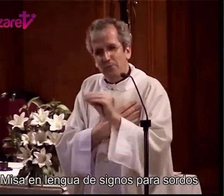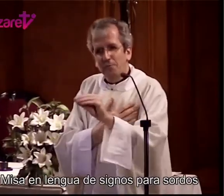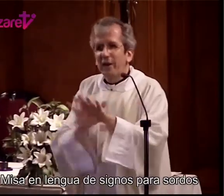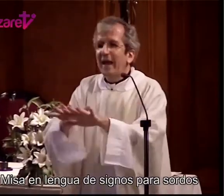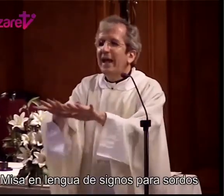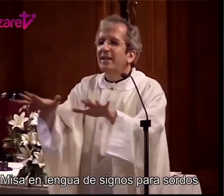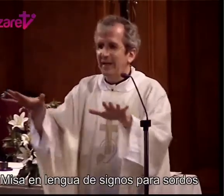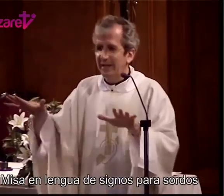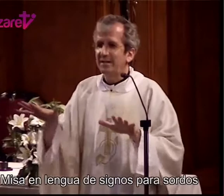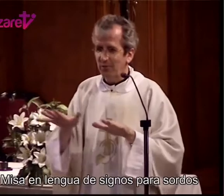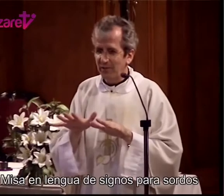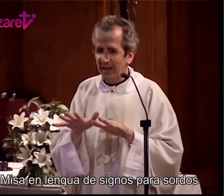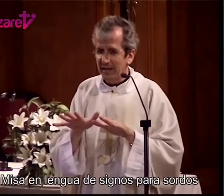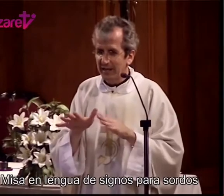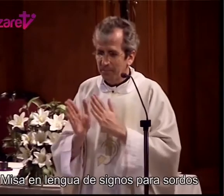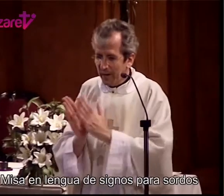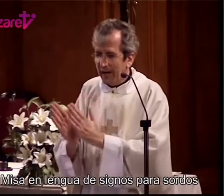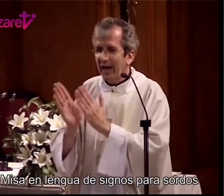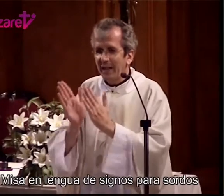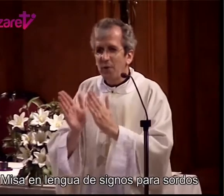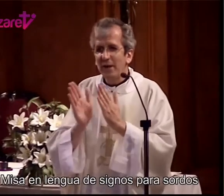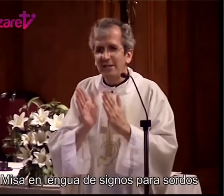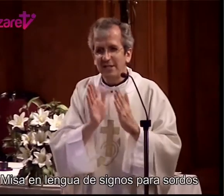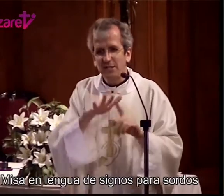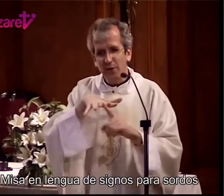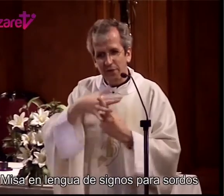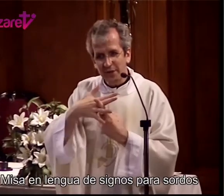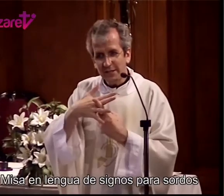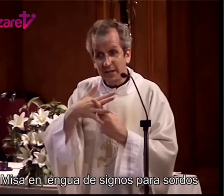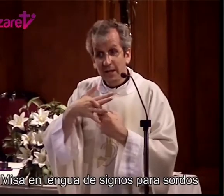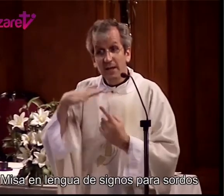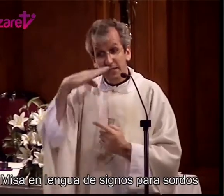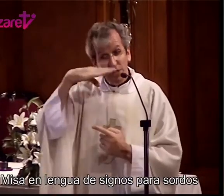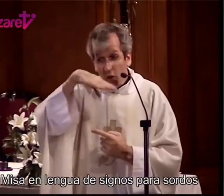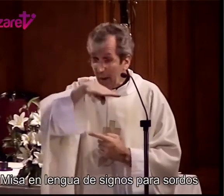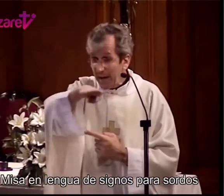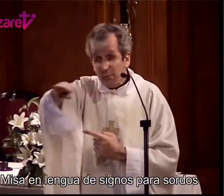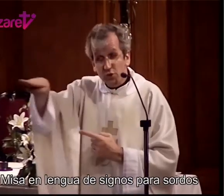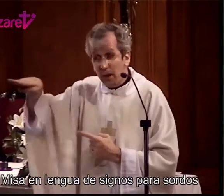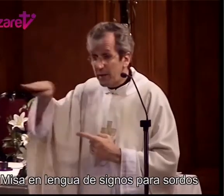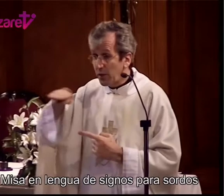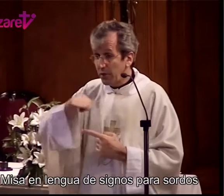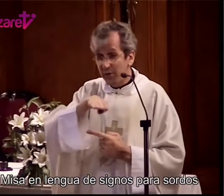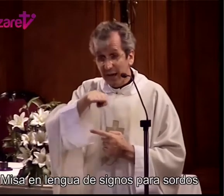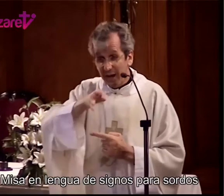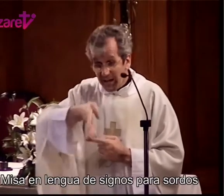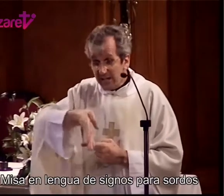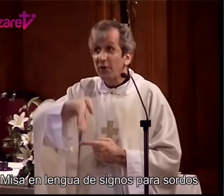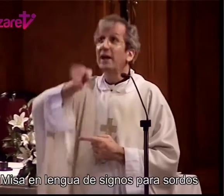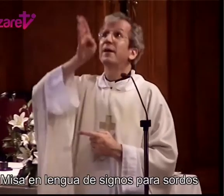poner en tantas circunstancias. Cada una de esas situaciones, si no la miramos solamente horizontal, sino que